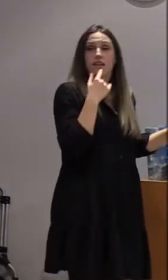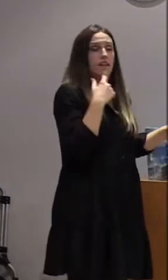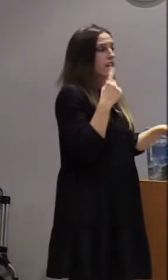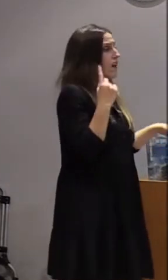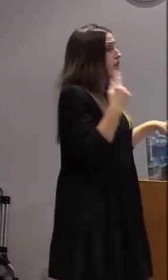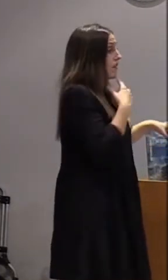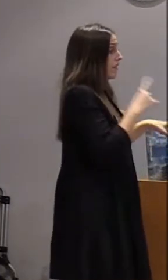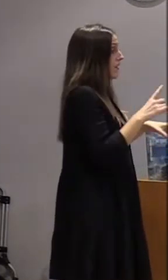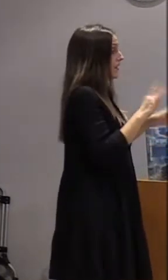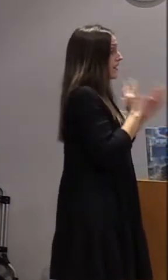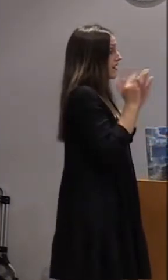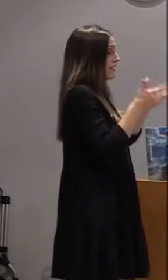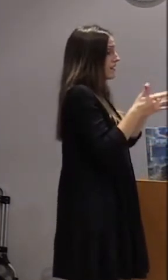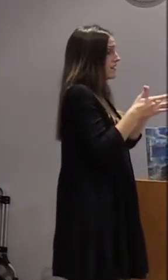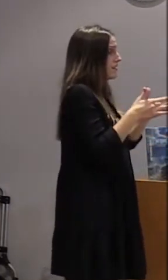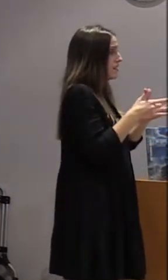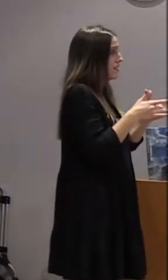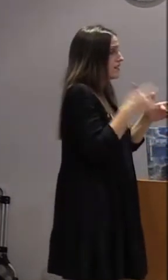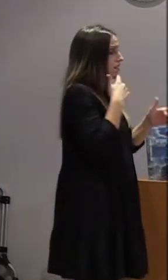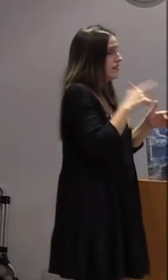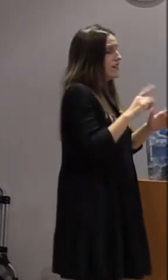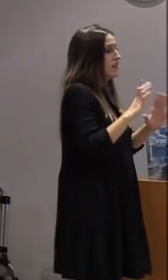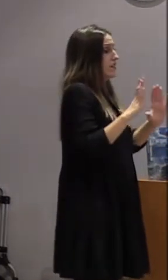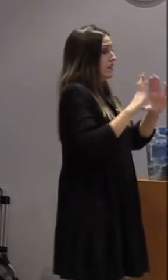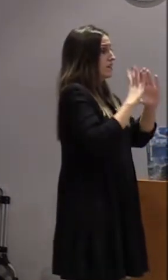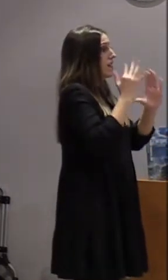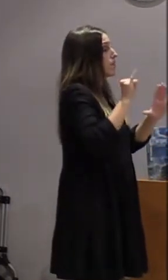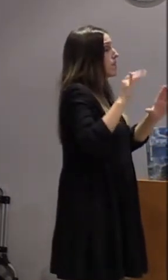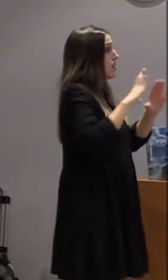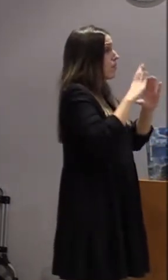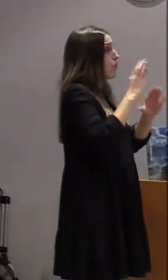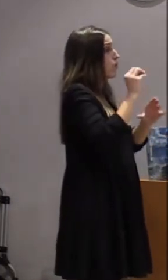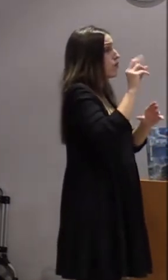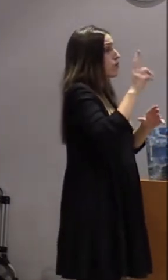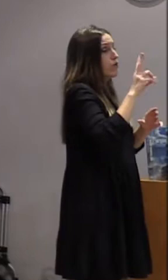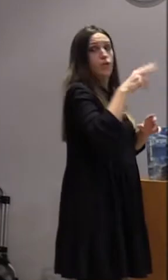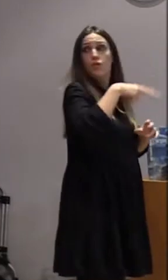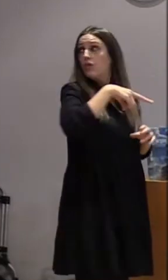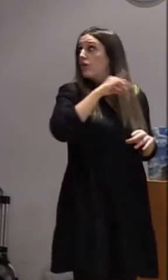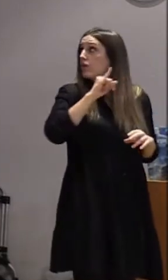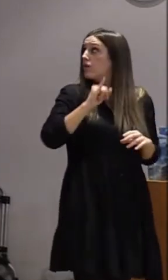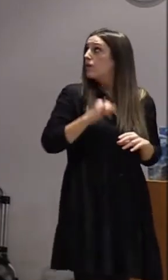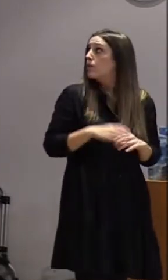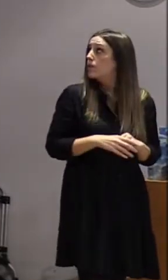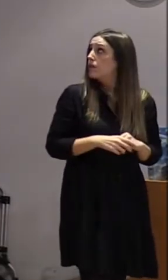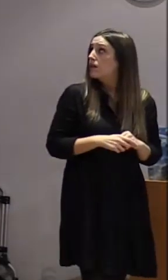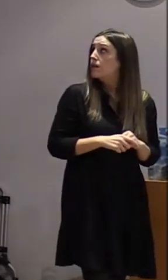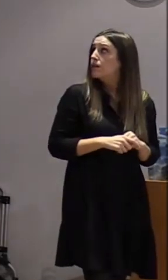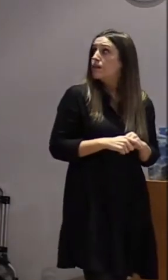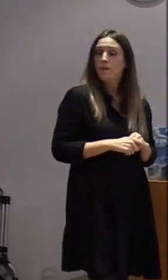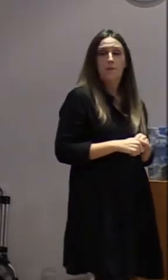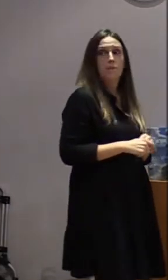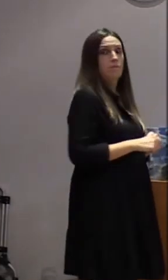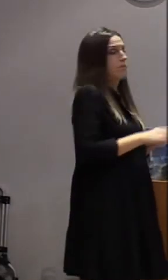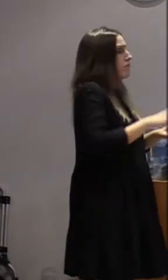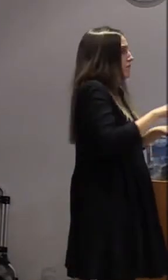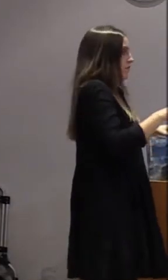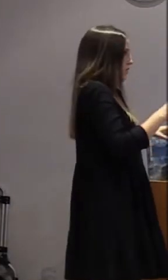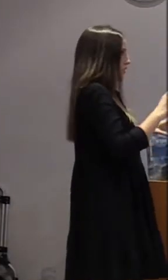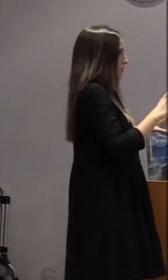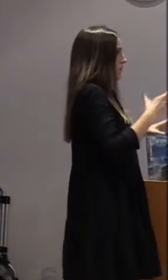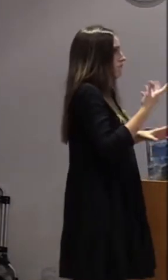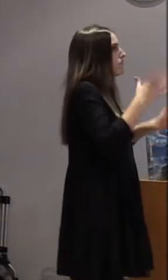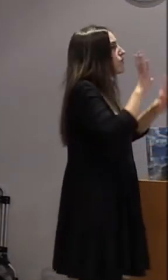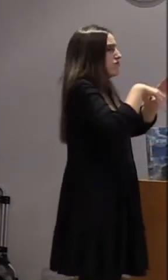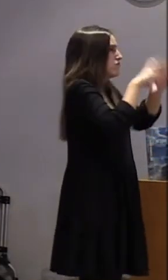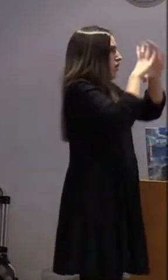internet, es que vio un ovni allí, ¿eh? ¿Veis el ovni, no? Bueno, pues no, no son ovnis, son